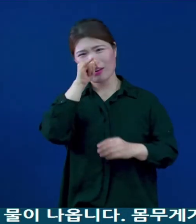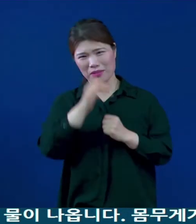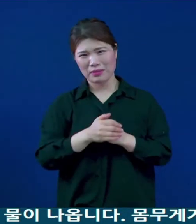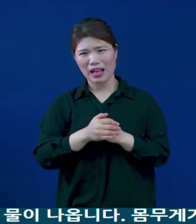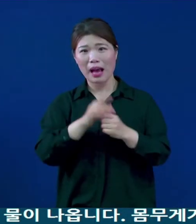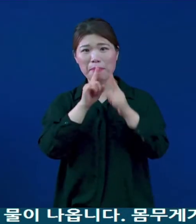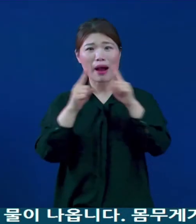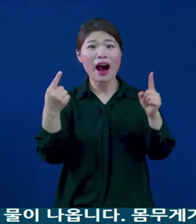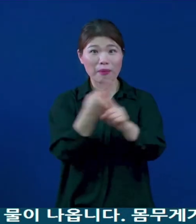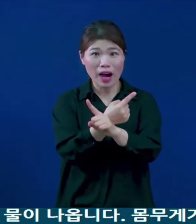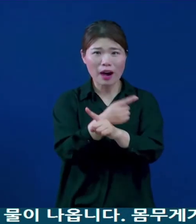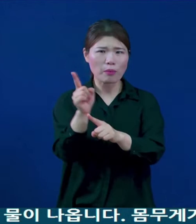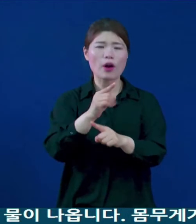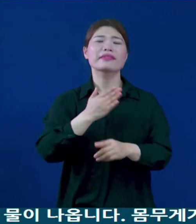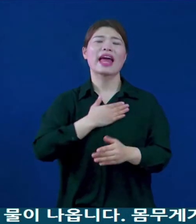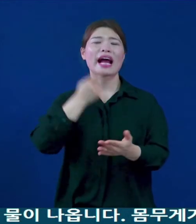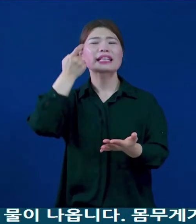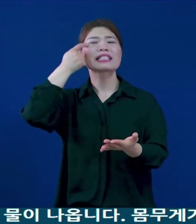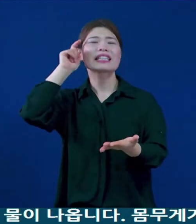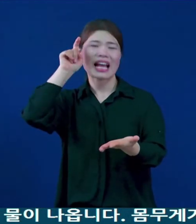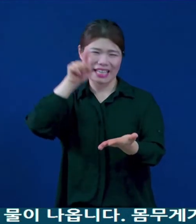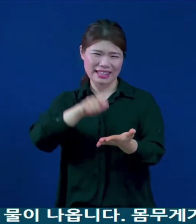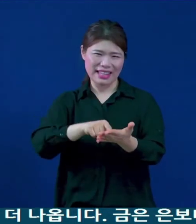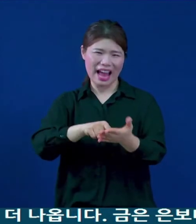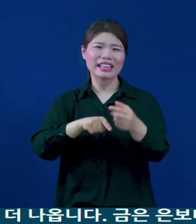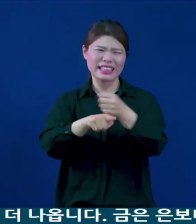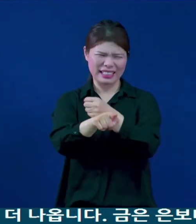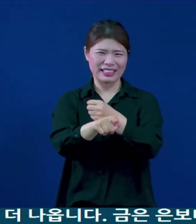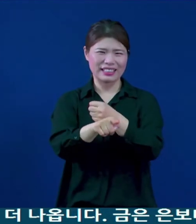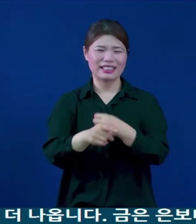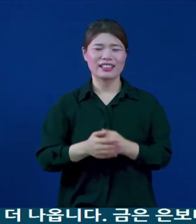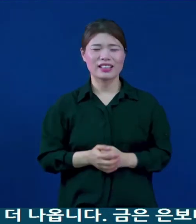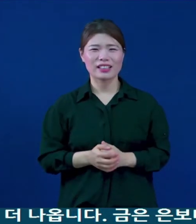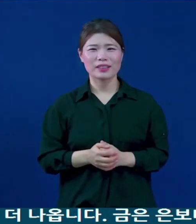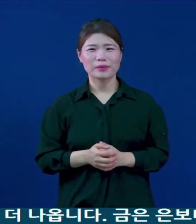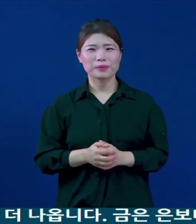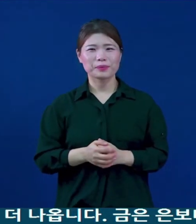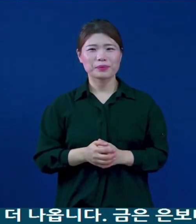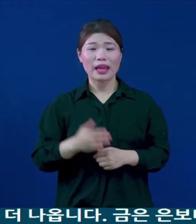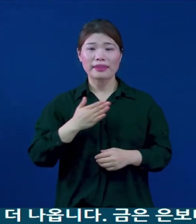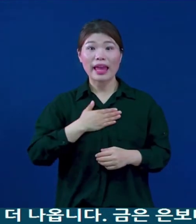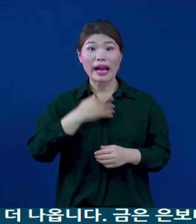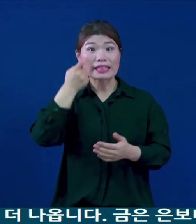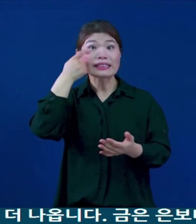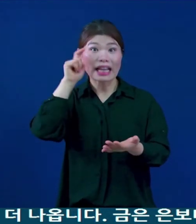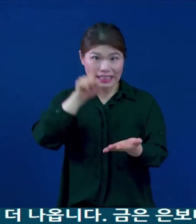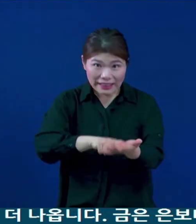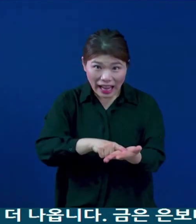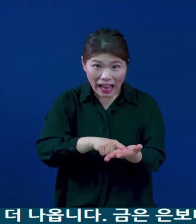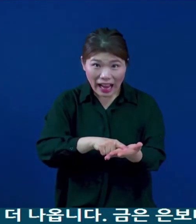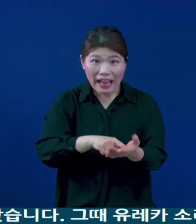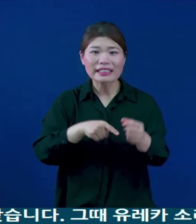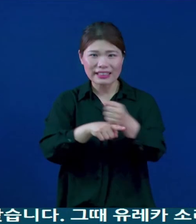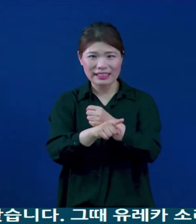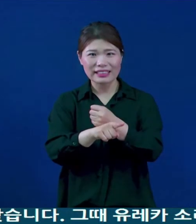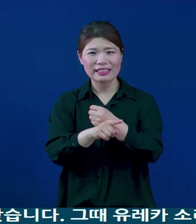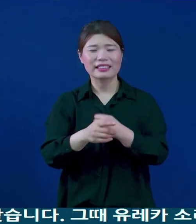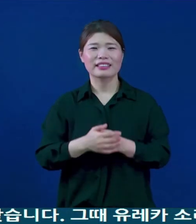내가 찾았다. 내가 찾았다, 그런 뜻이에요. 내가 찾았다.